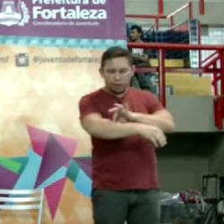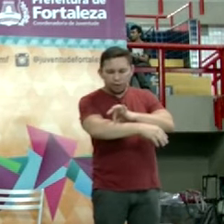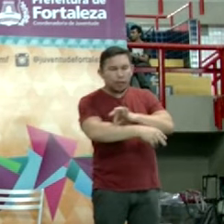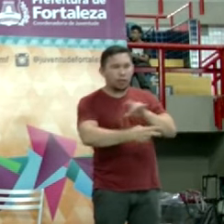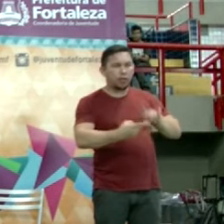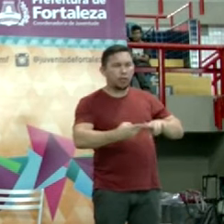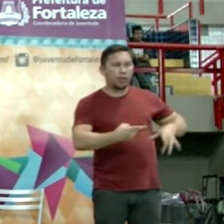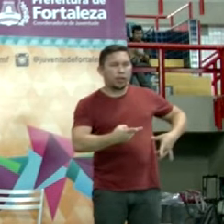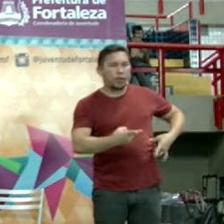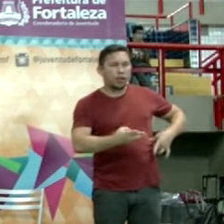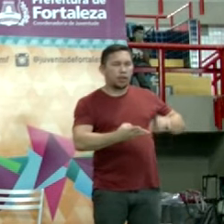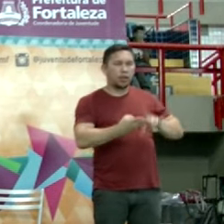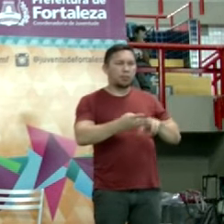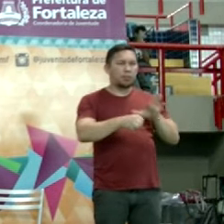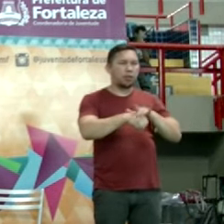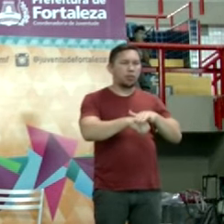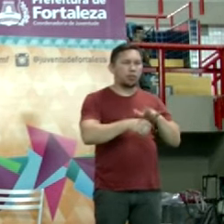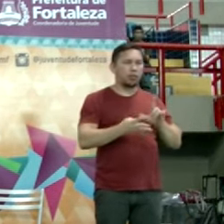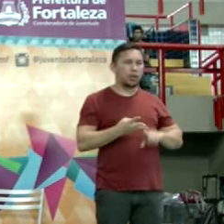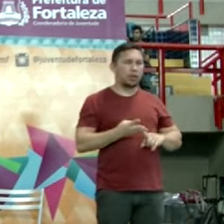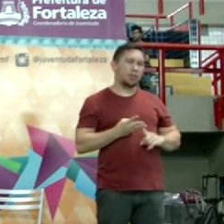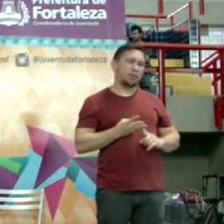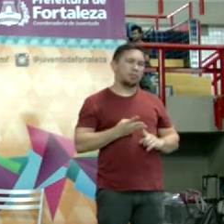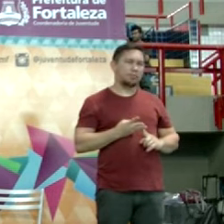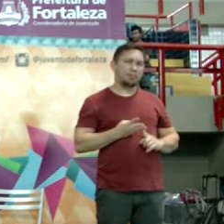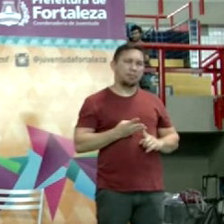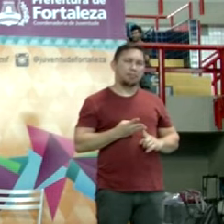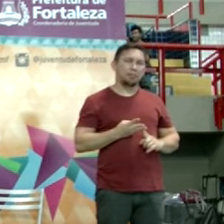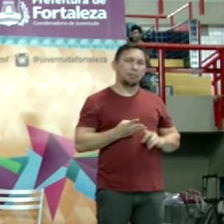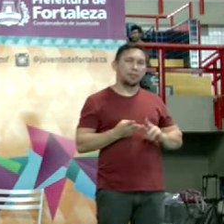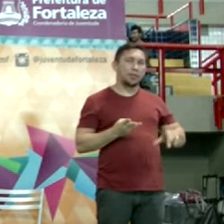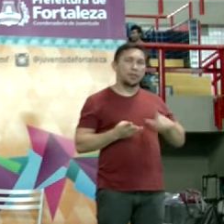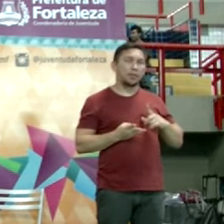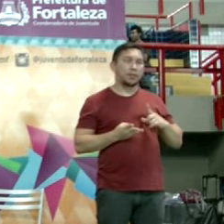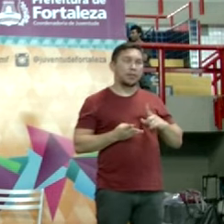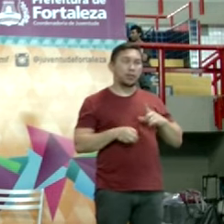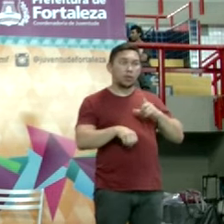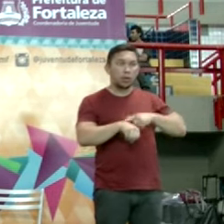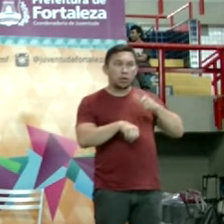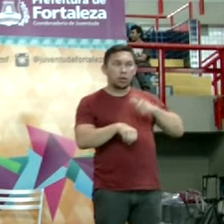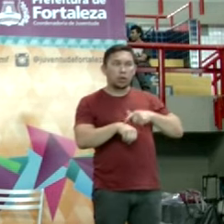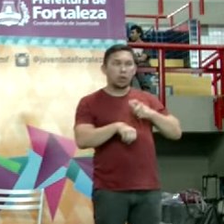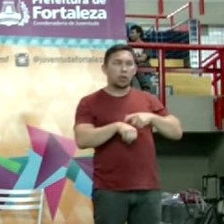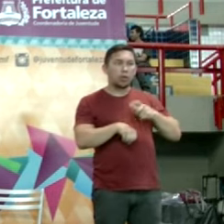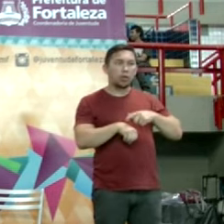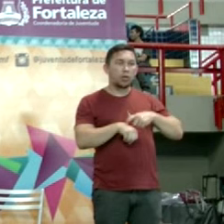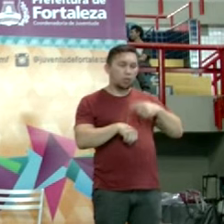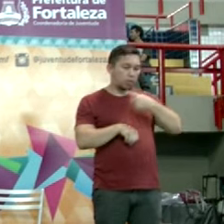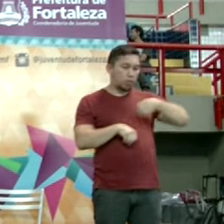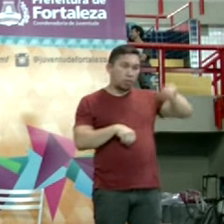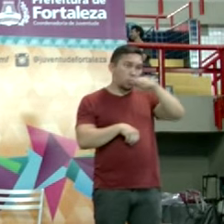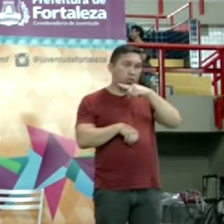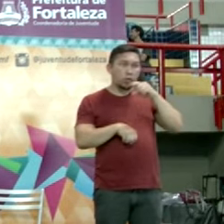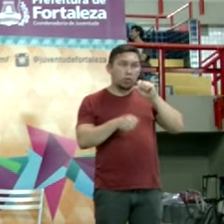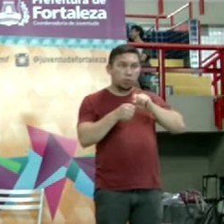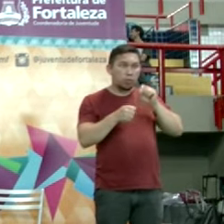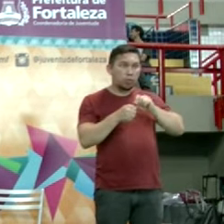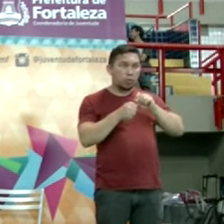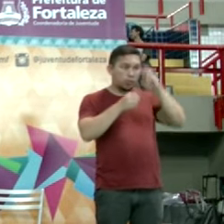peso, edema. Não é verdade? Então chega no momento em que o que a gente